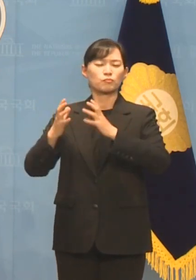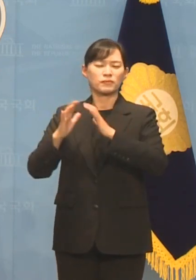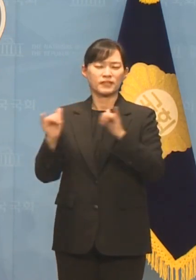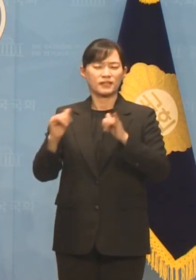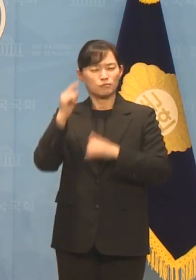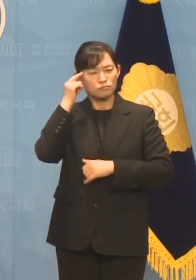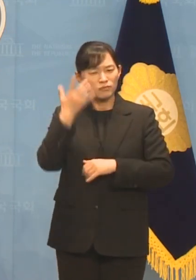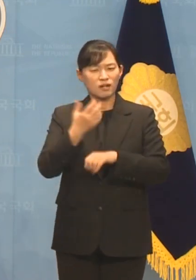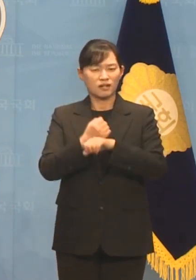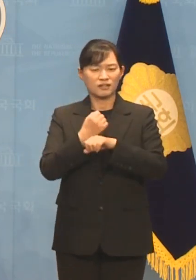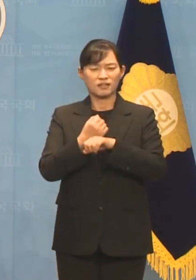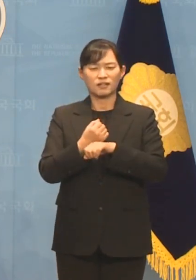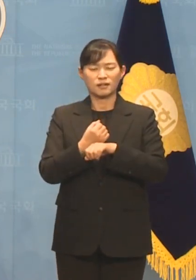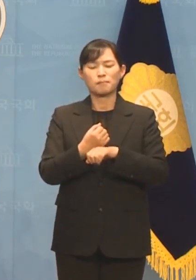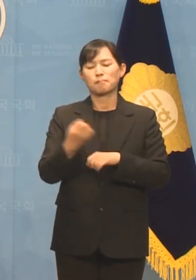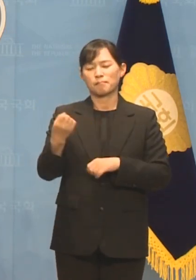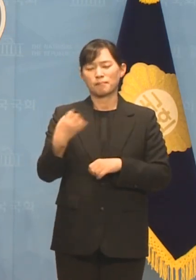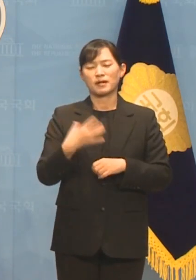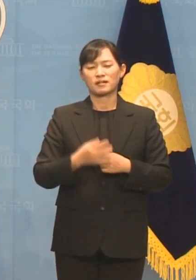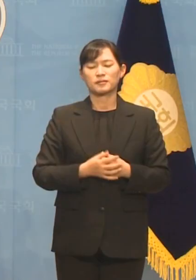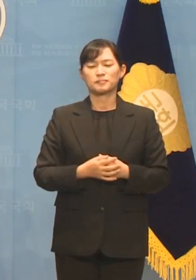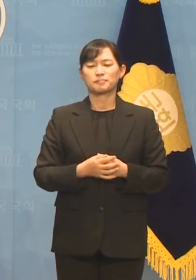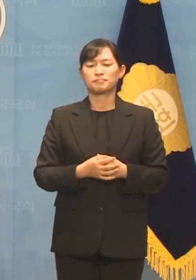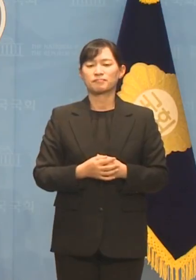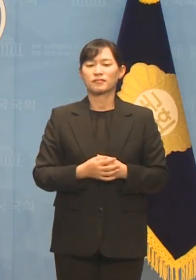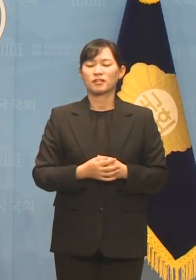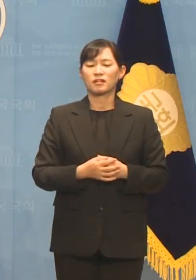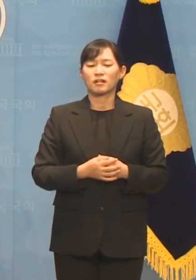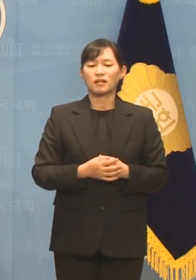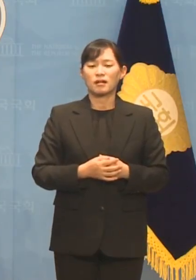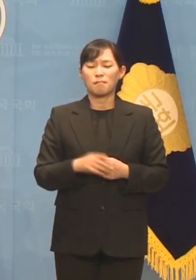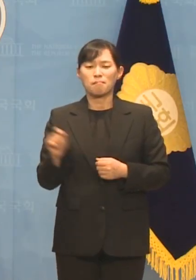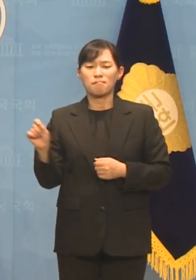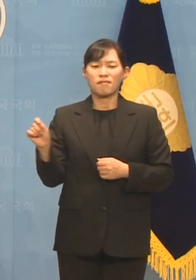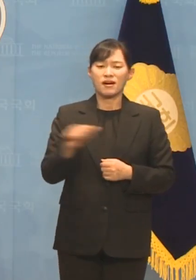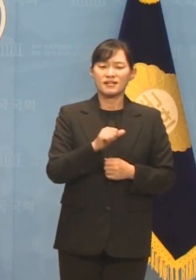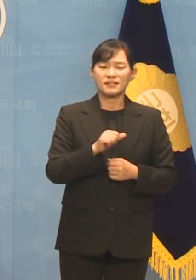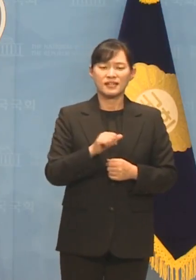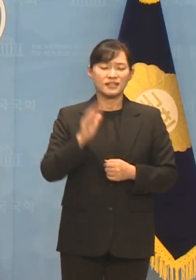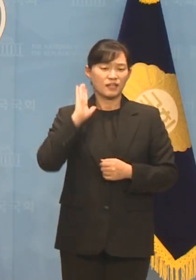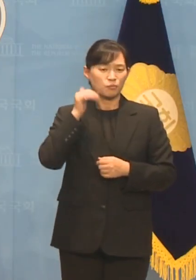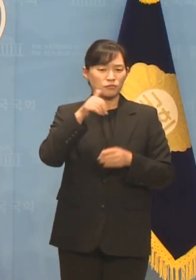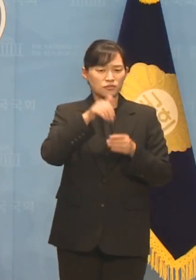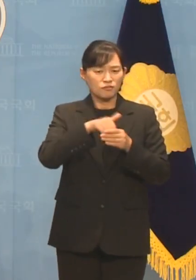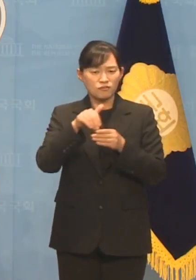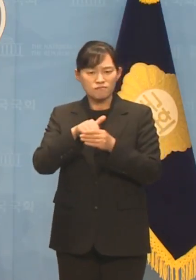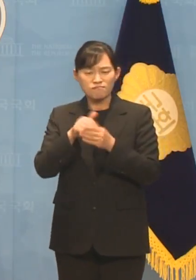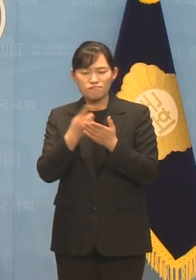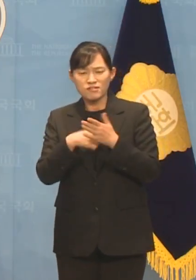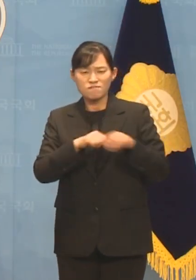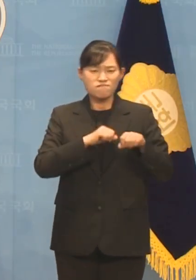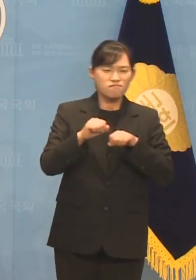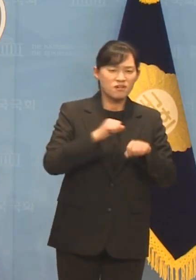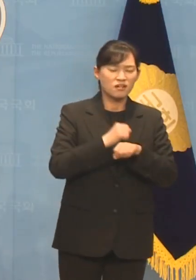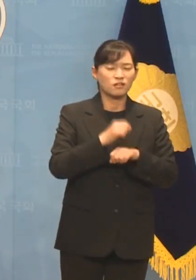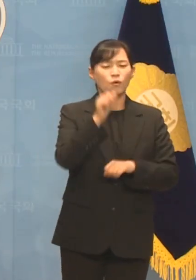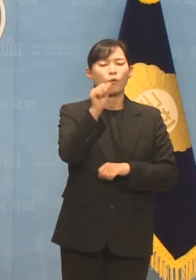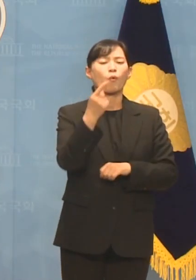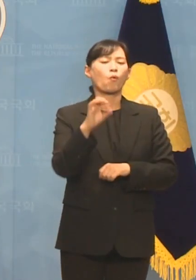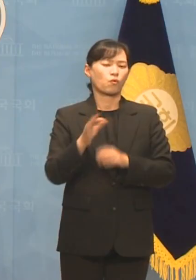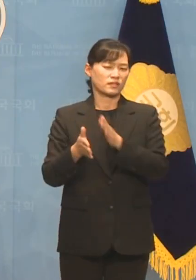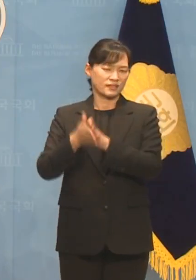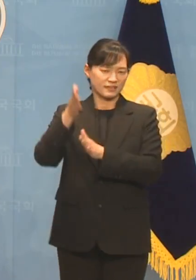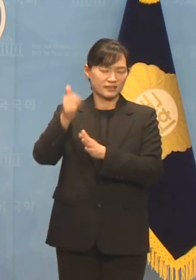묻겠다고 언급하기도 하였습니다. 누구보다 발빠르게 대선을 위해 움직이고 있는 홍준표